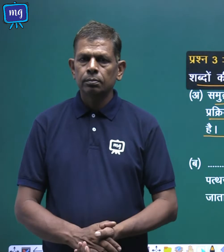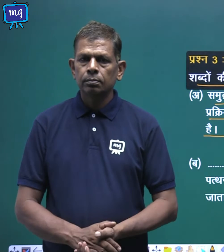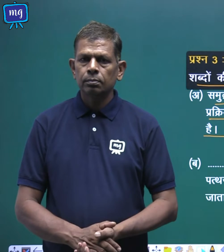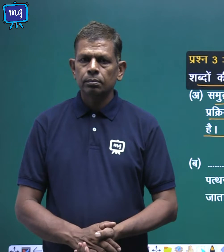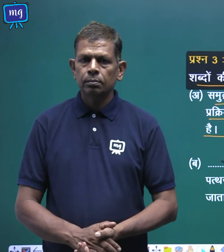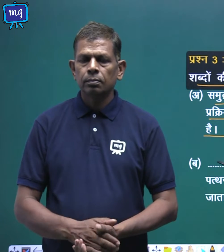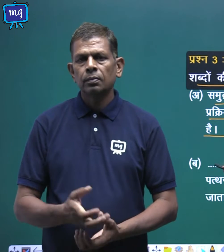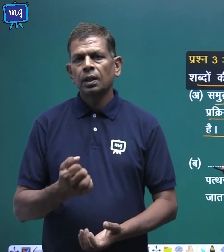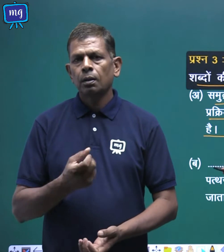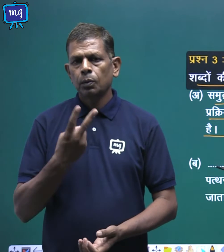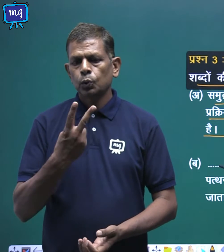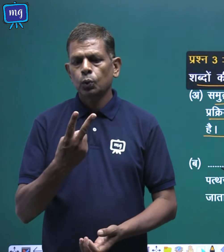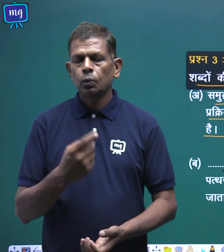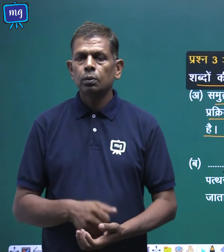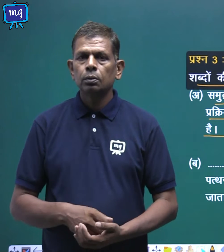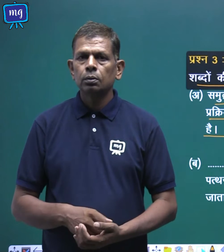नंबर 2,